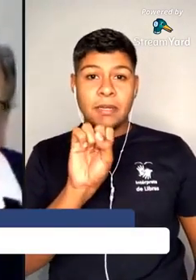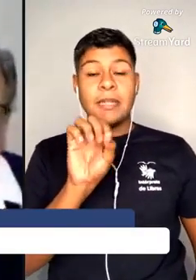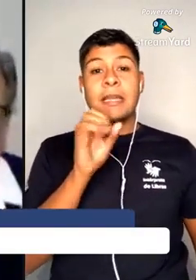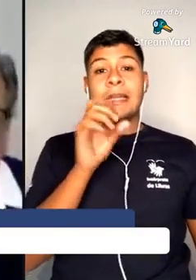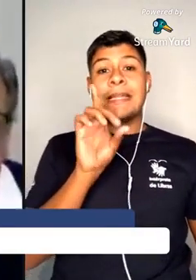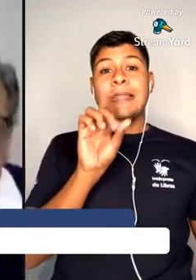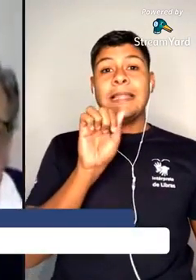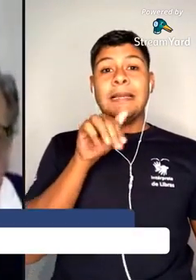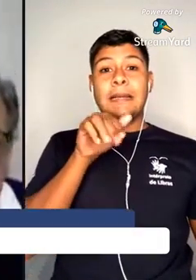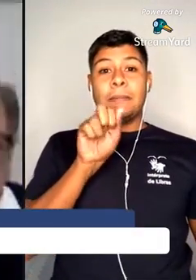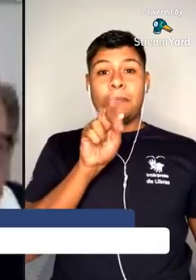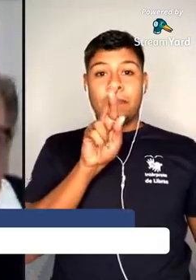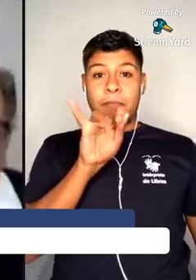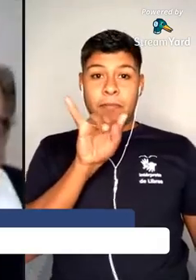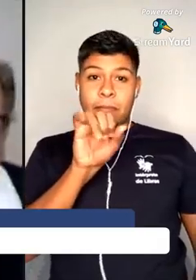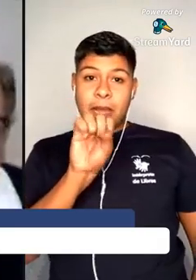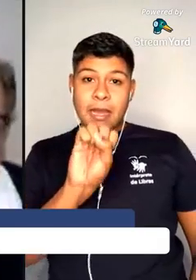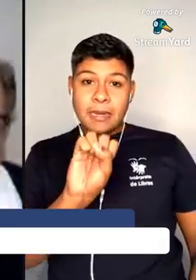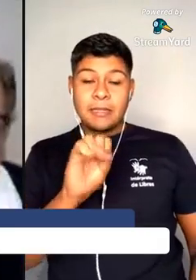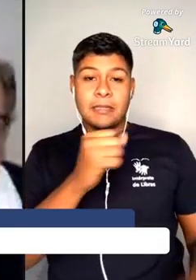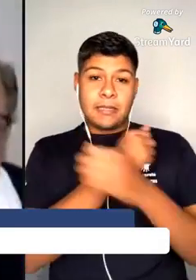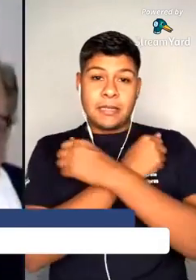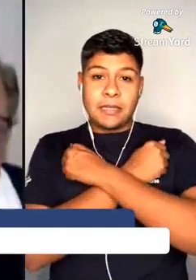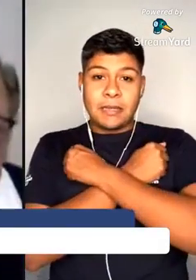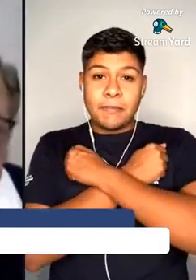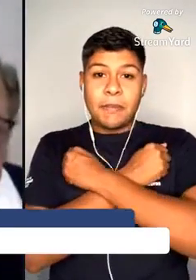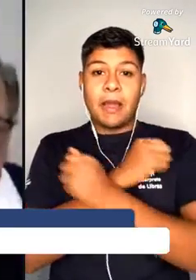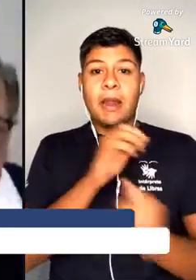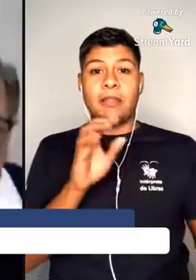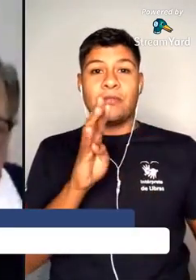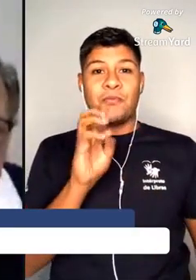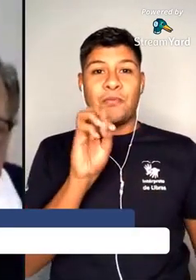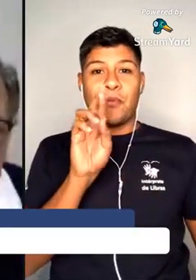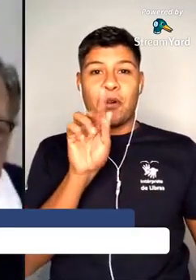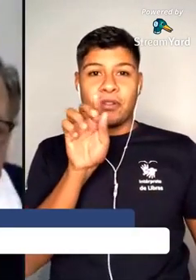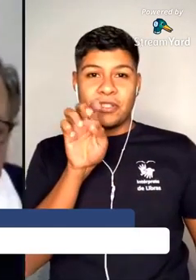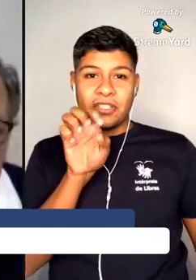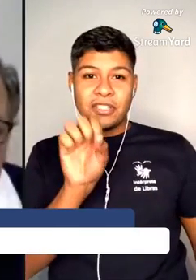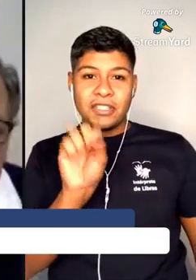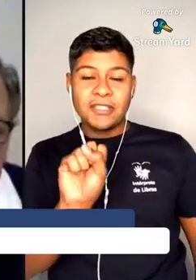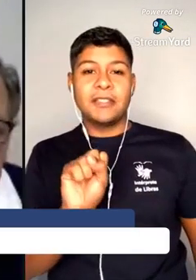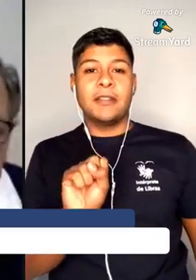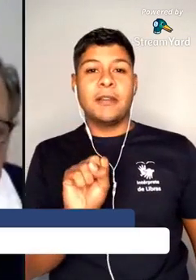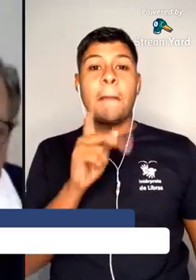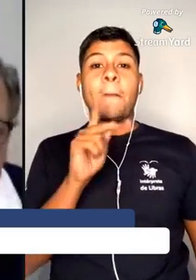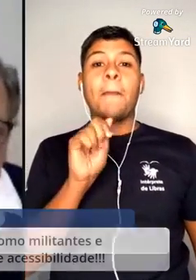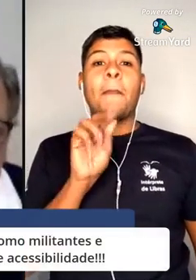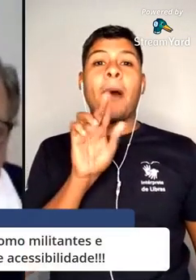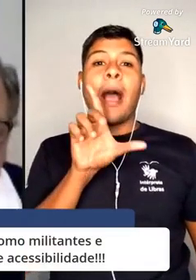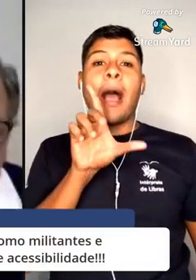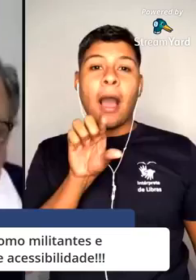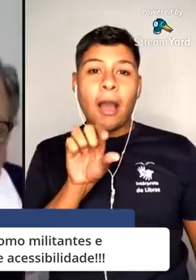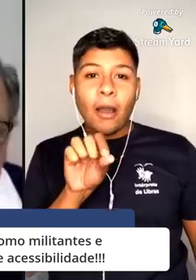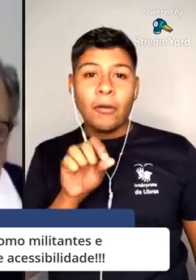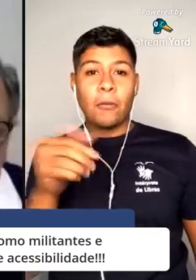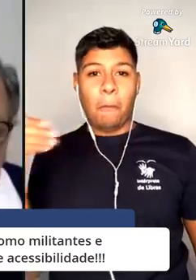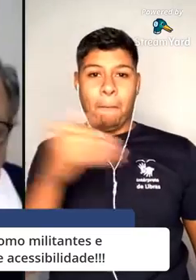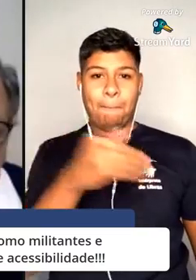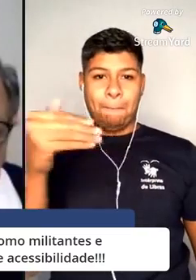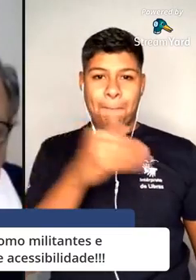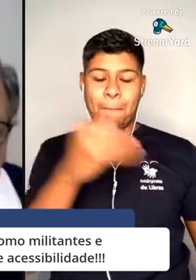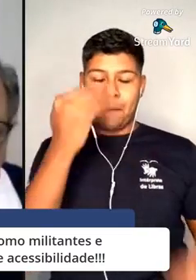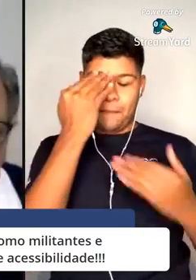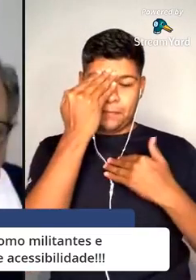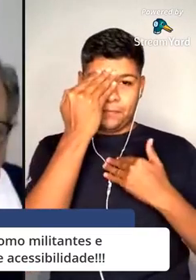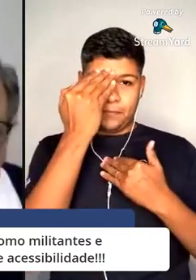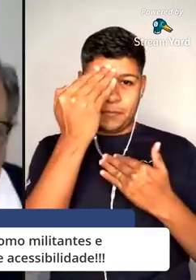Damares Santos, só mandar um abraço para o Bósio. O Paulo Alves aqui, né, de carteirinha. Paulo, obrigado,